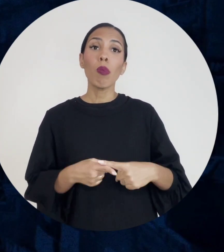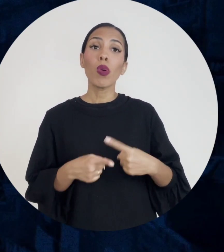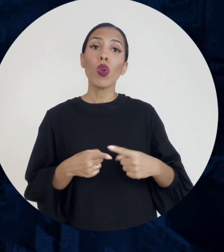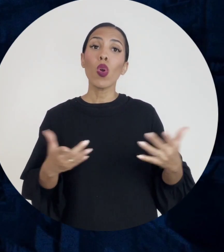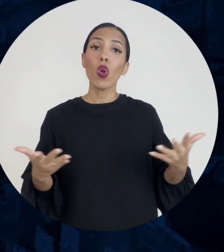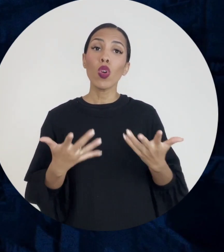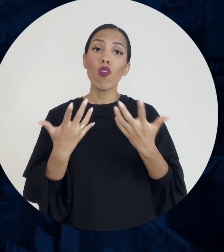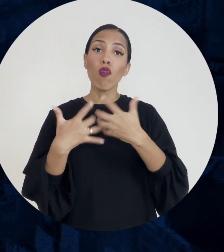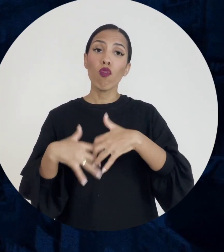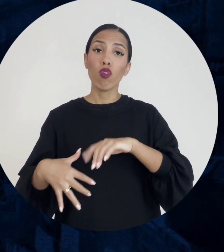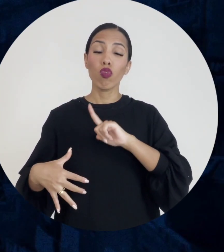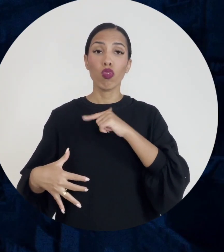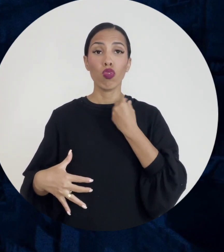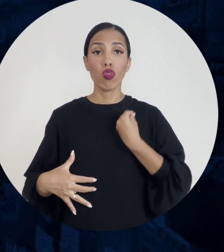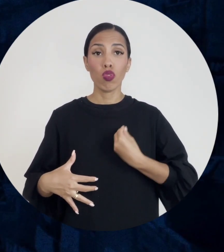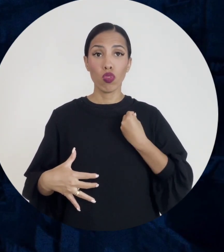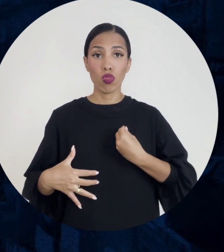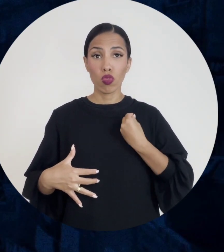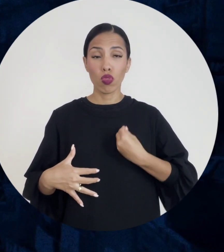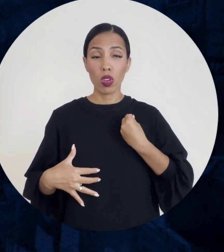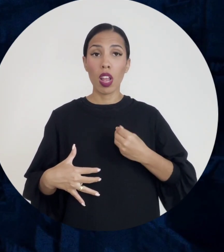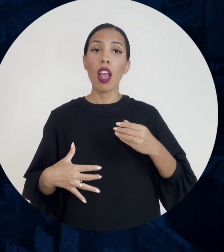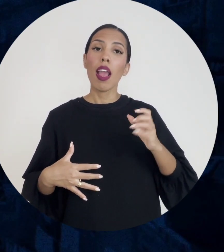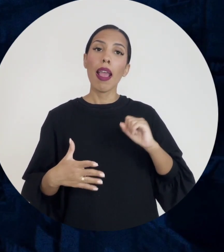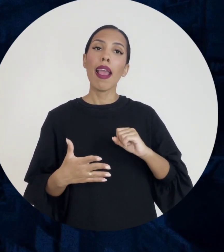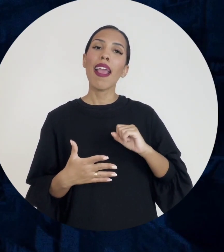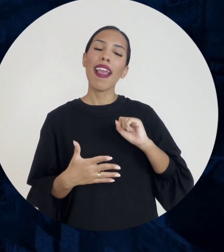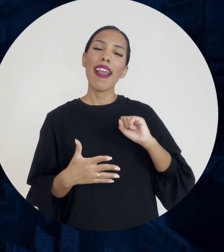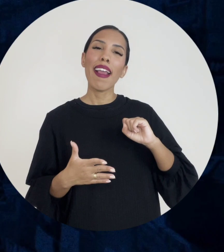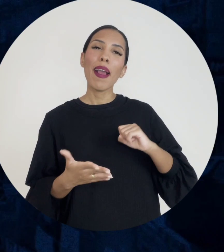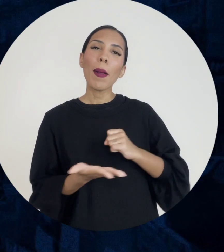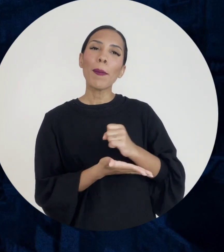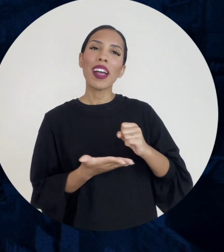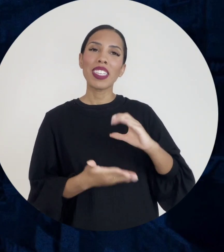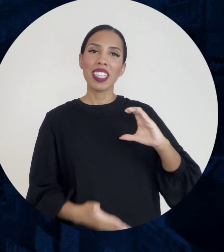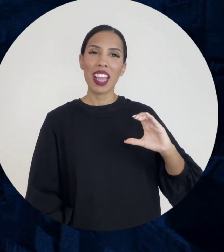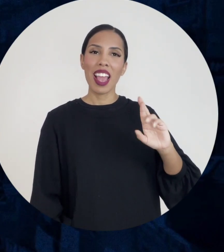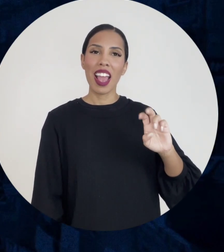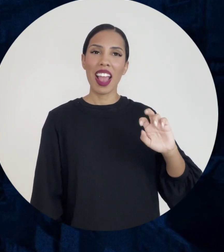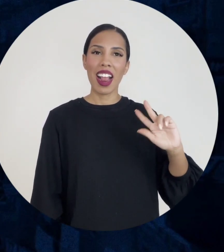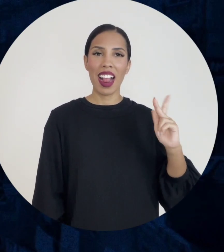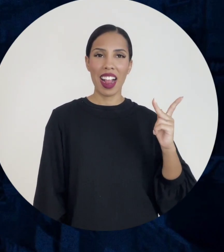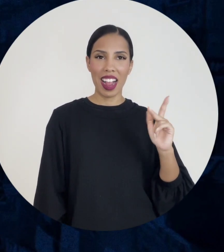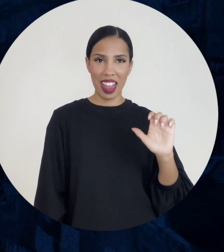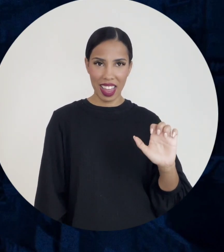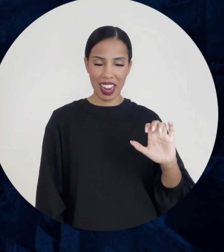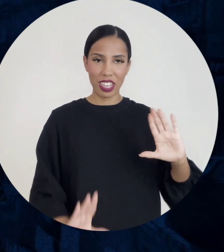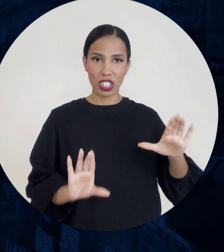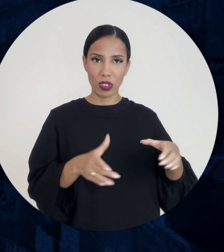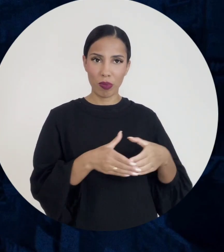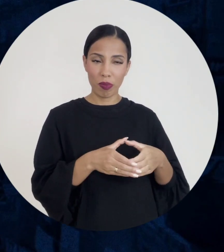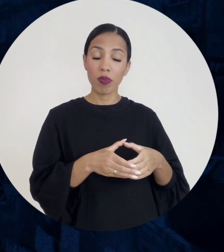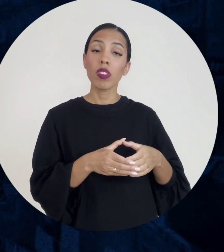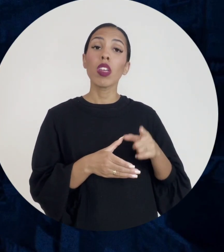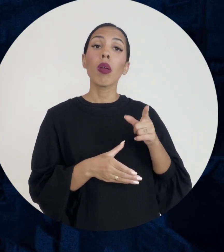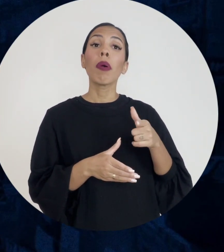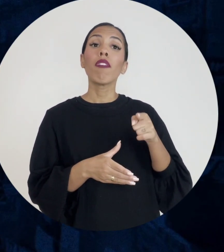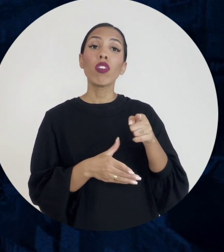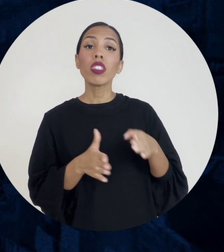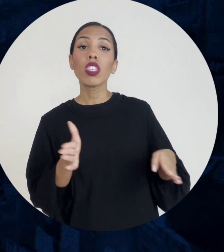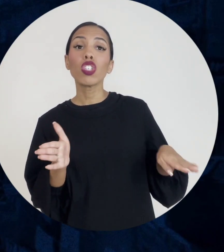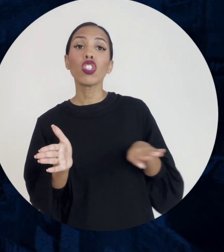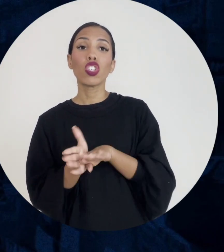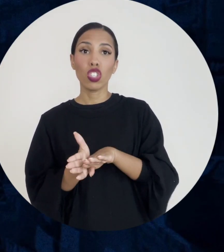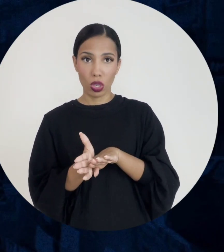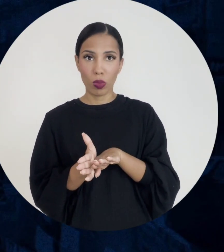está funcionando, a base dela é a creche, né? A creche comunitária. Mas quando você chegou, né?